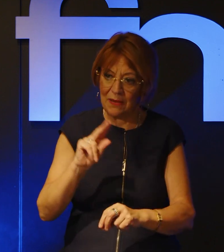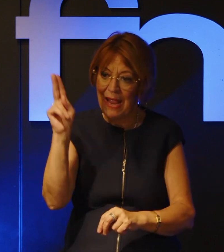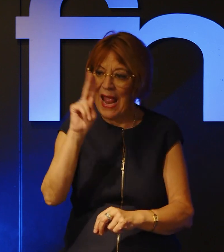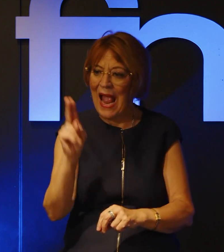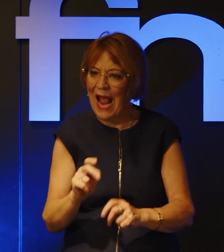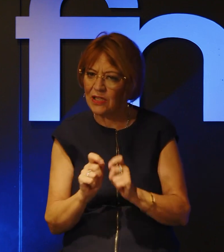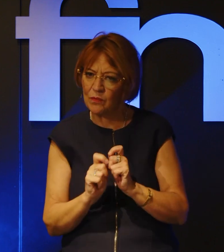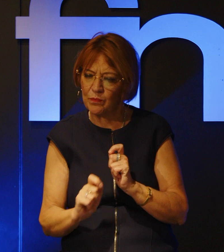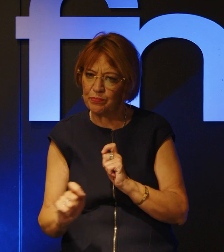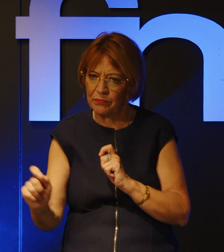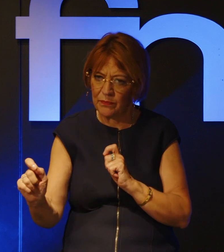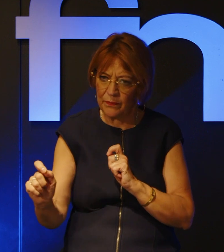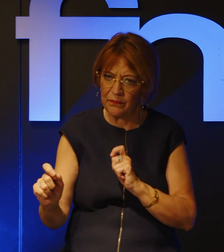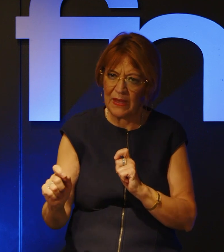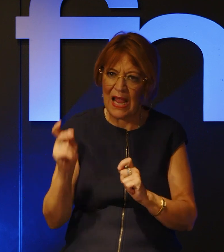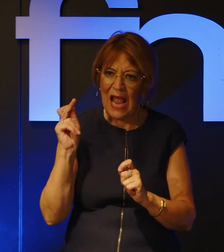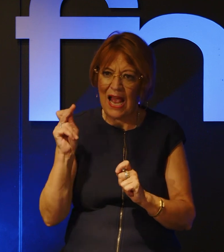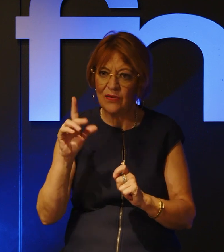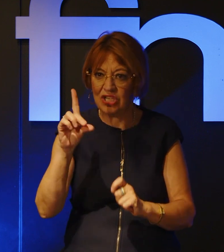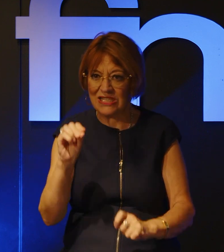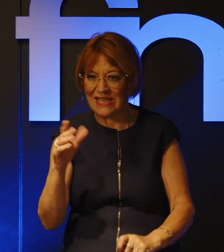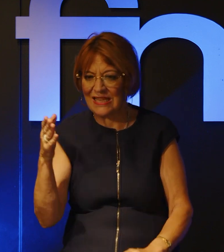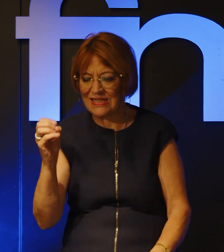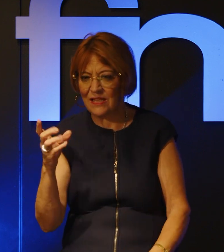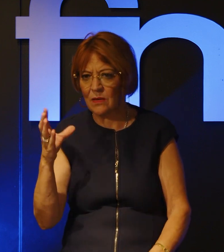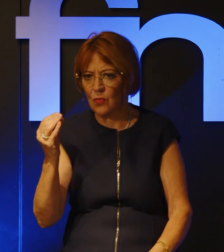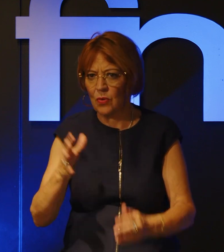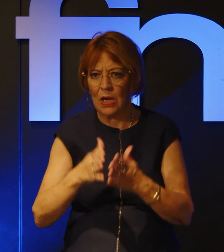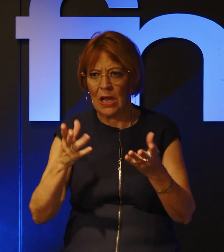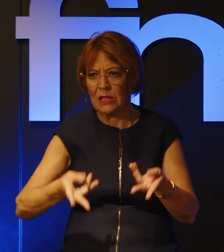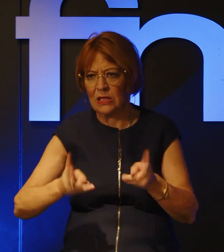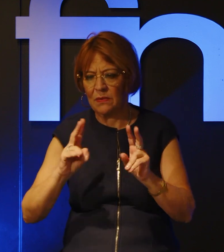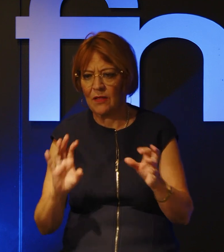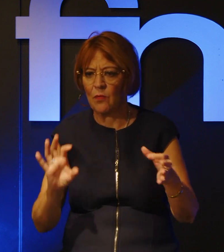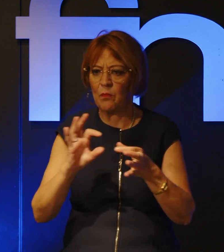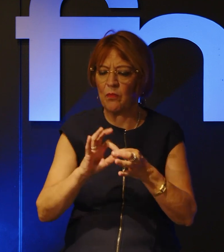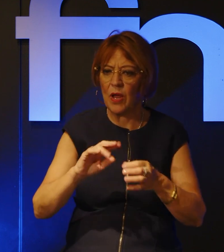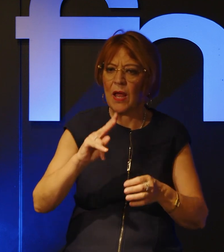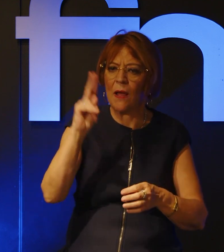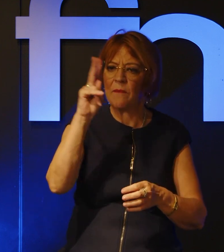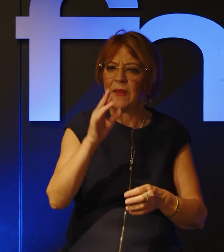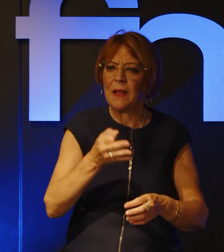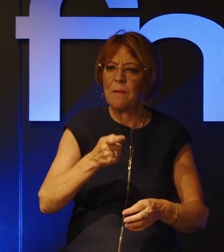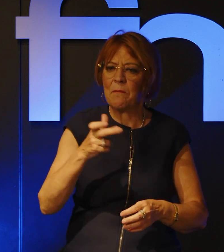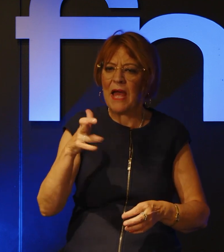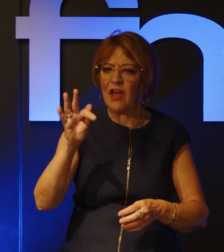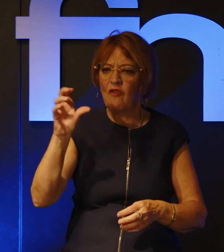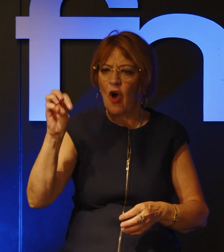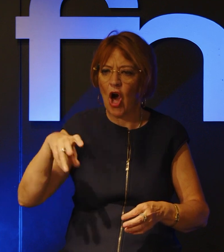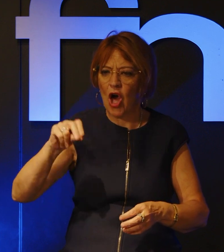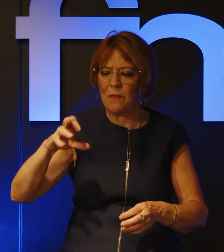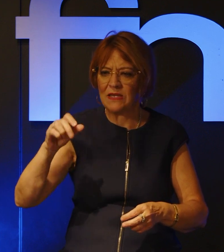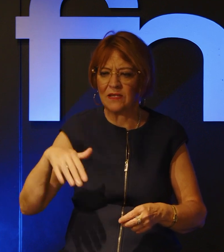arte ao longo dos do dos anos 60 e 70 por uma imensa liberdade e podia depois entroncar aqui com a performance e de várias artistas